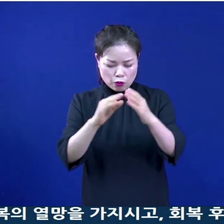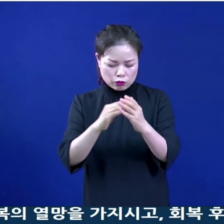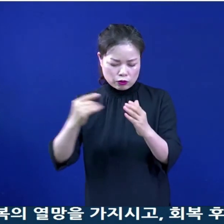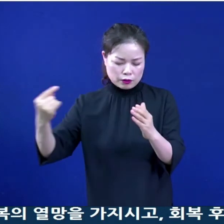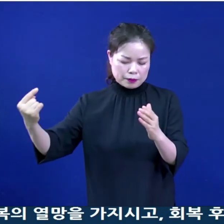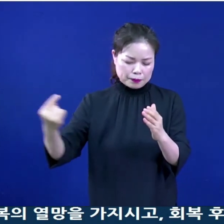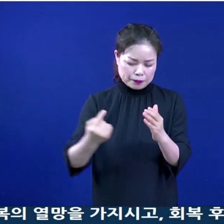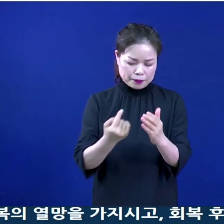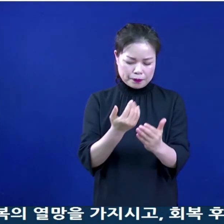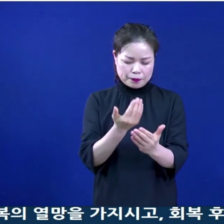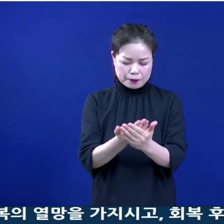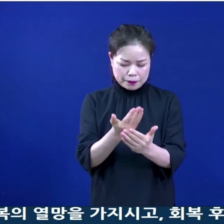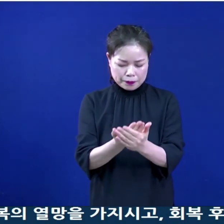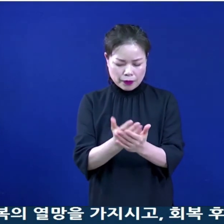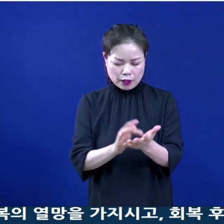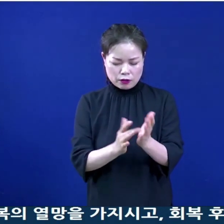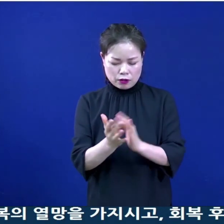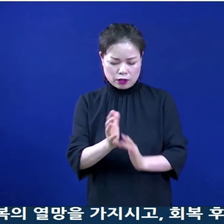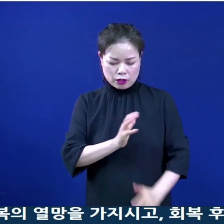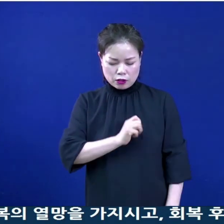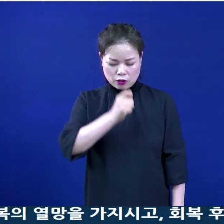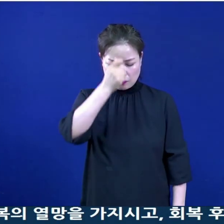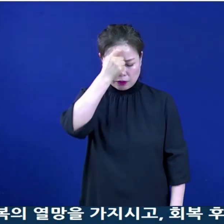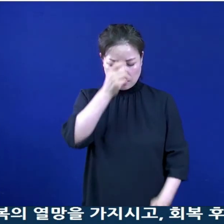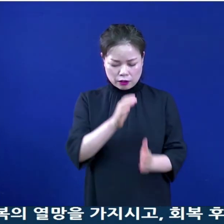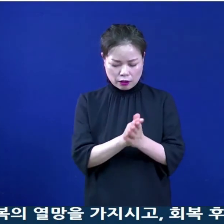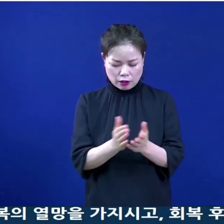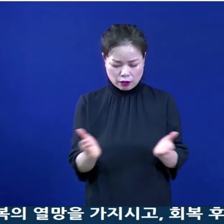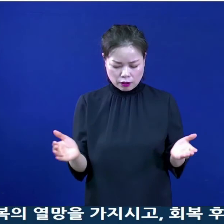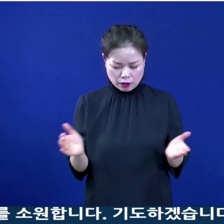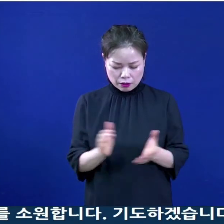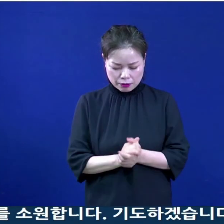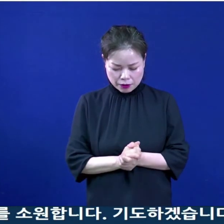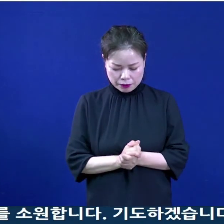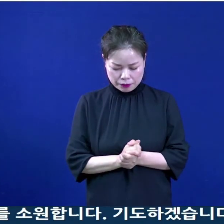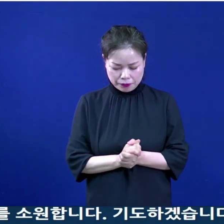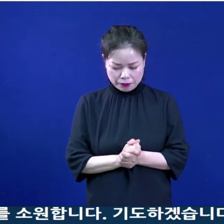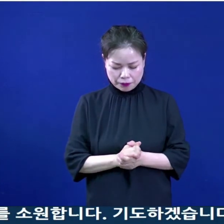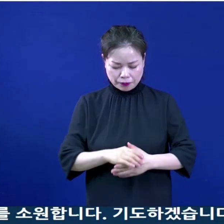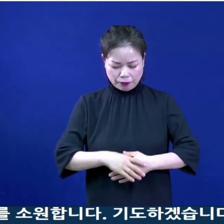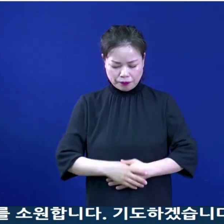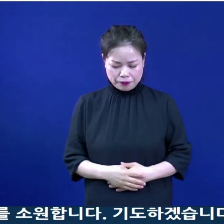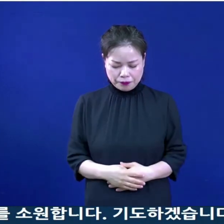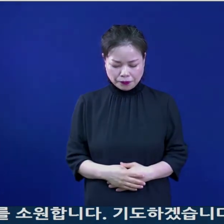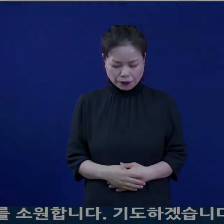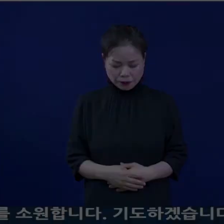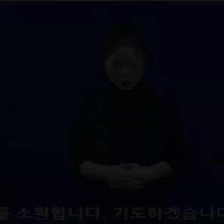하여 주시옵소서. 예수님 이름으로 기도하옵나이다. 아멘.